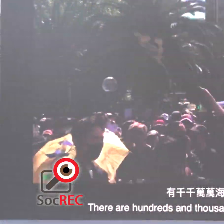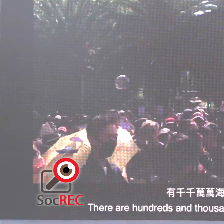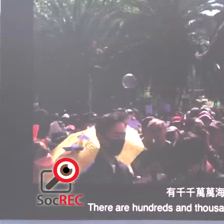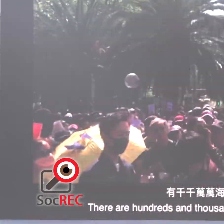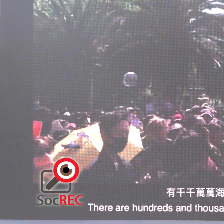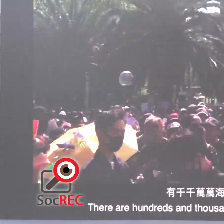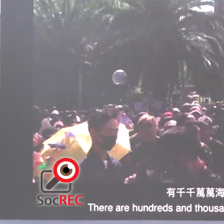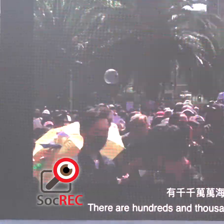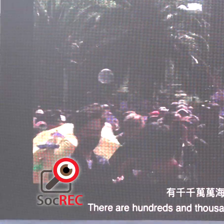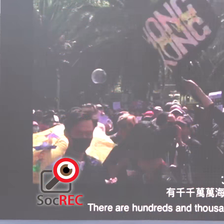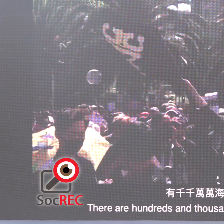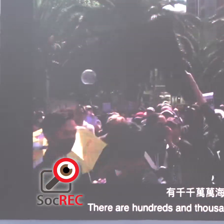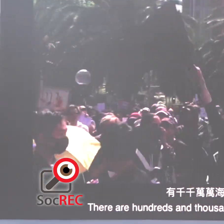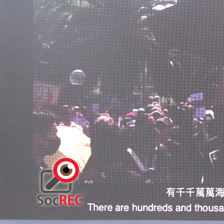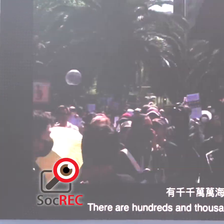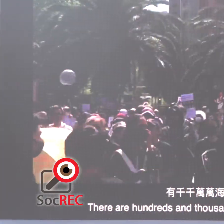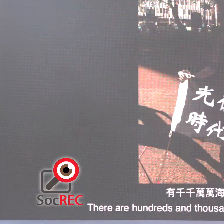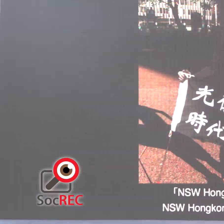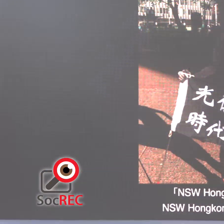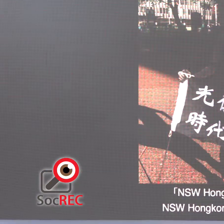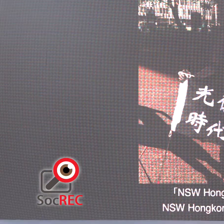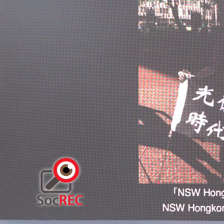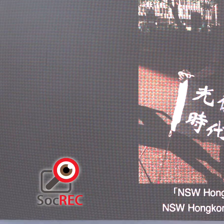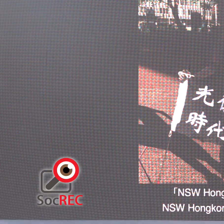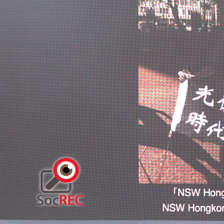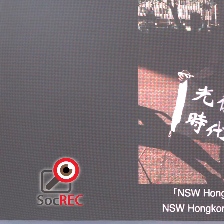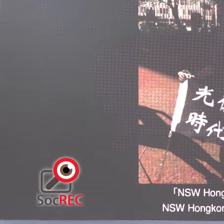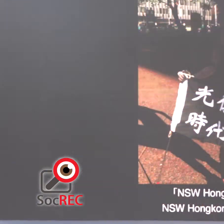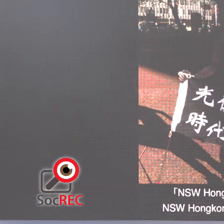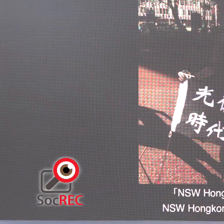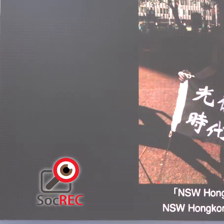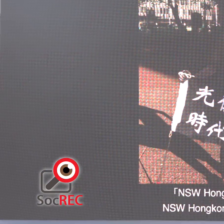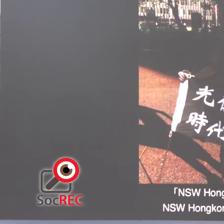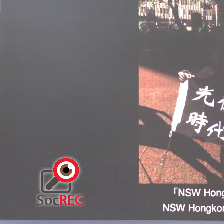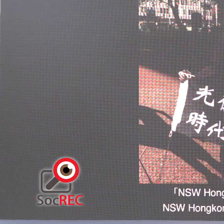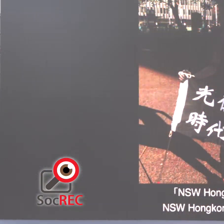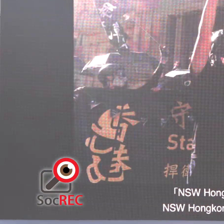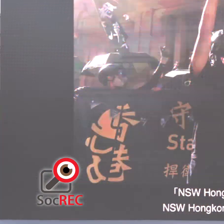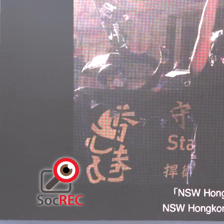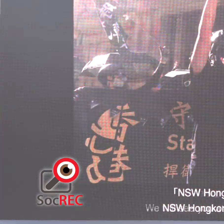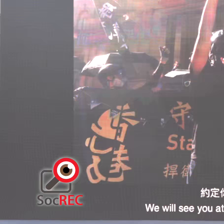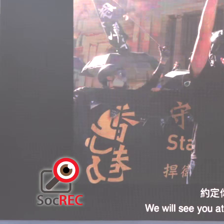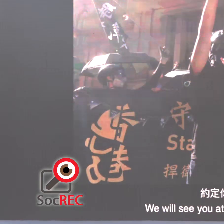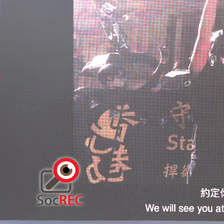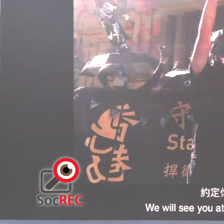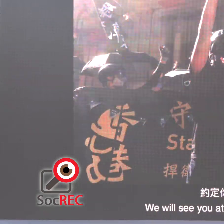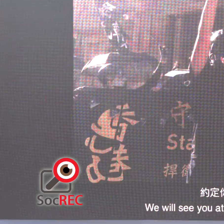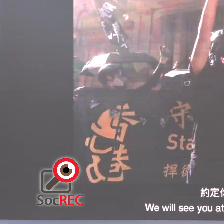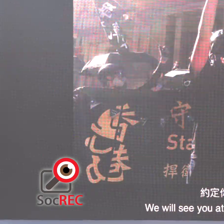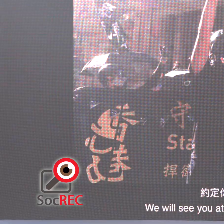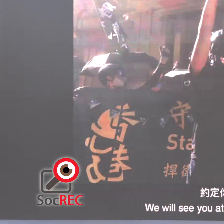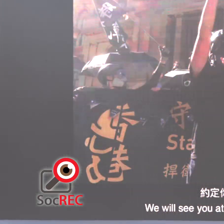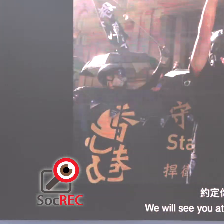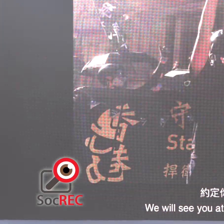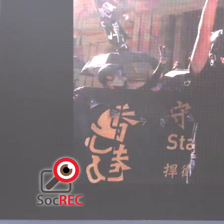萬萬海外的香港人支持你們。New South Wales Hong Kongers 與你們同行，約定你們煲